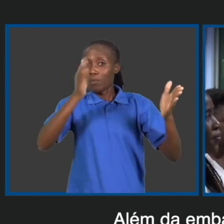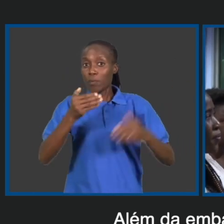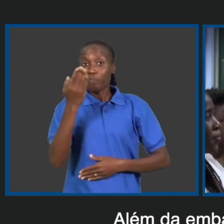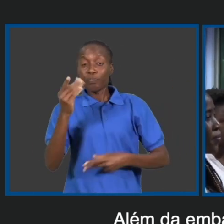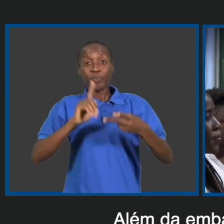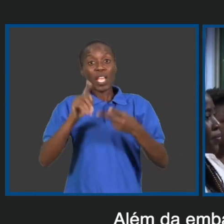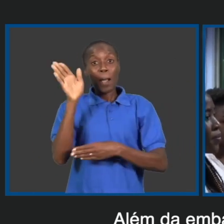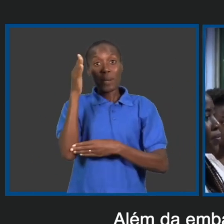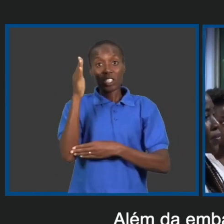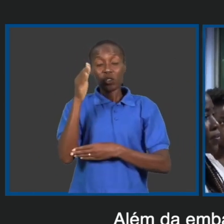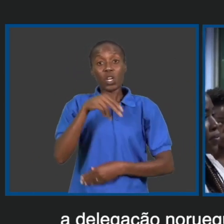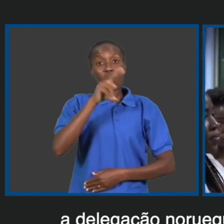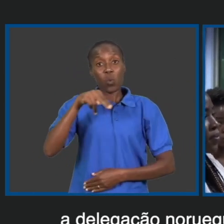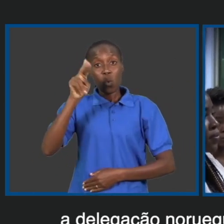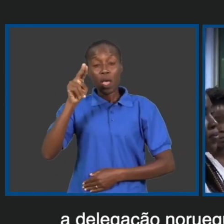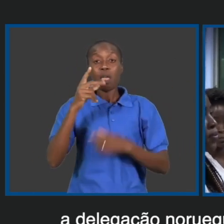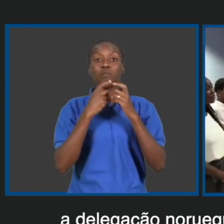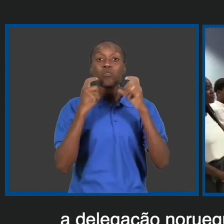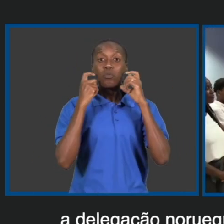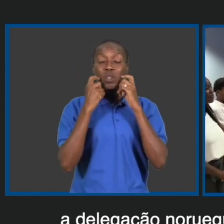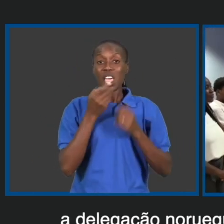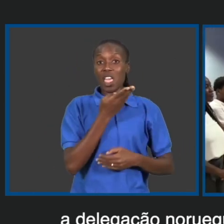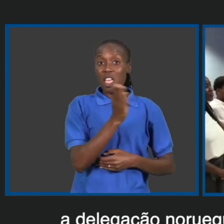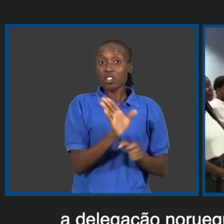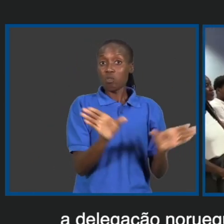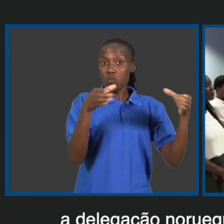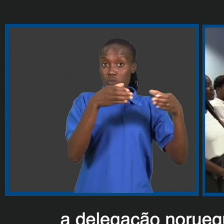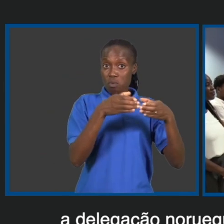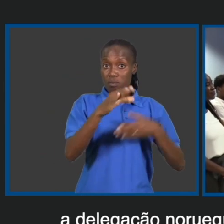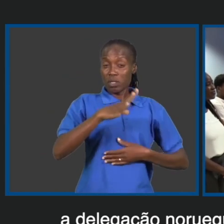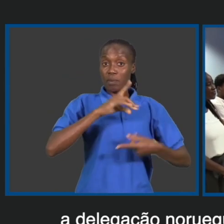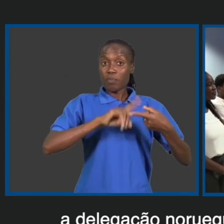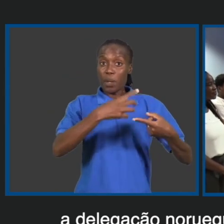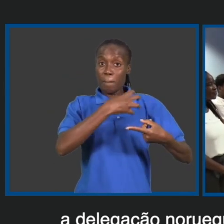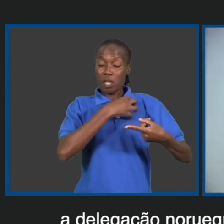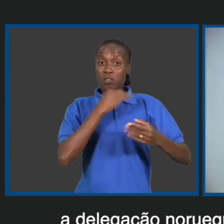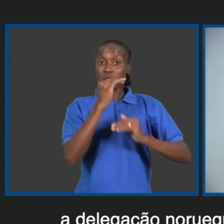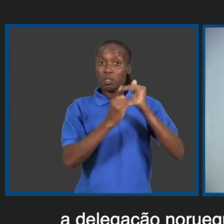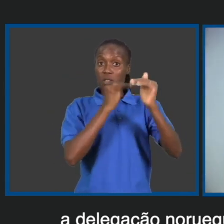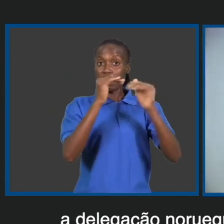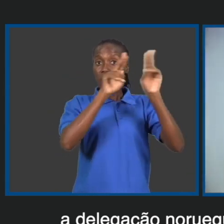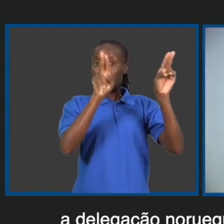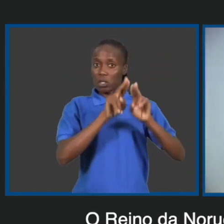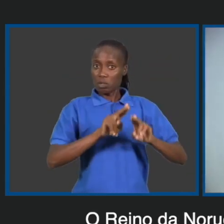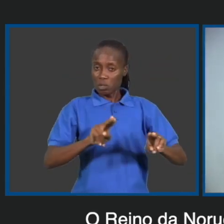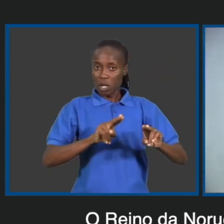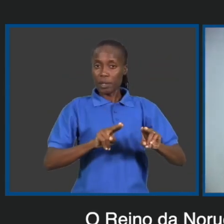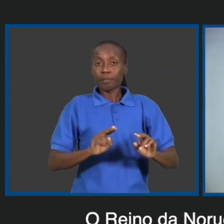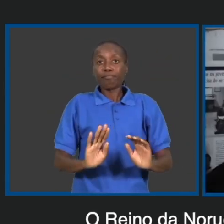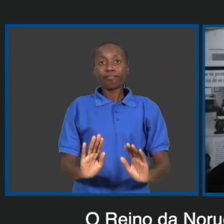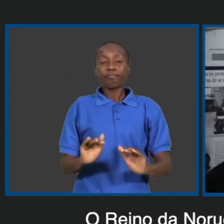embaixadora da Noruega em Moçambique, a delegação norueguesa estava composta pelo ministro do Desenvolvimento Internacional.